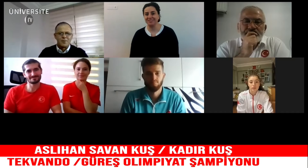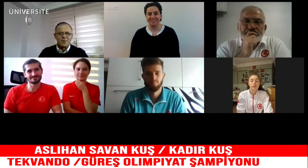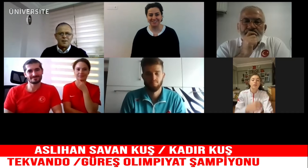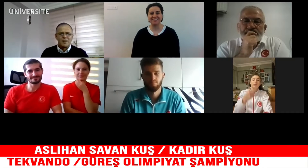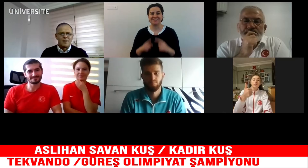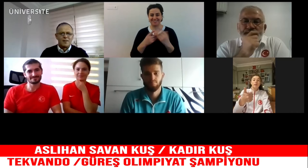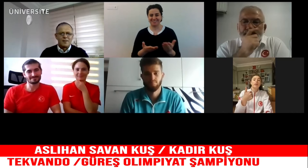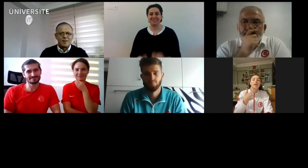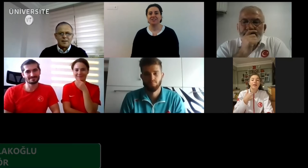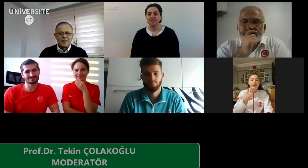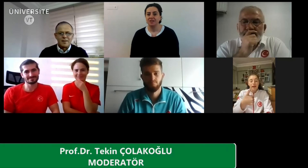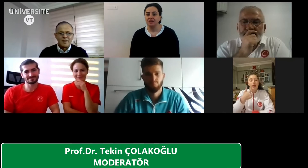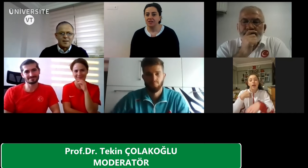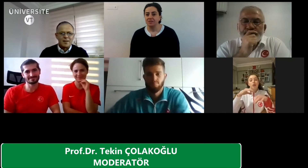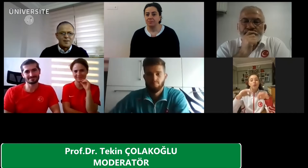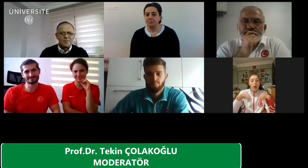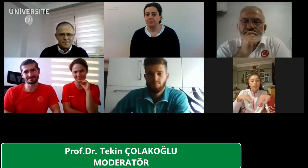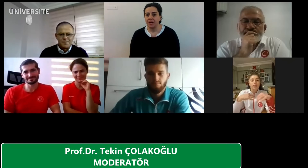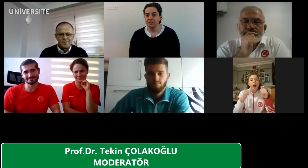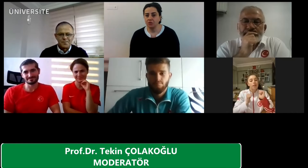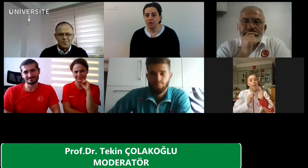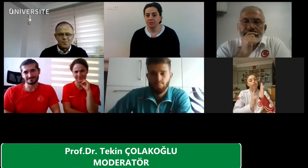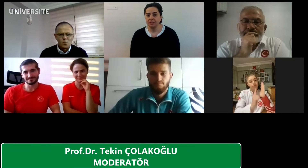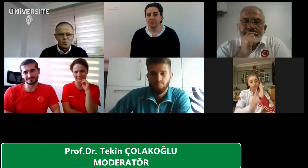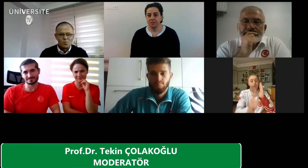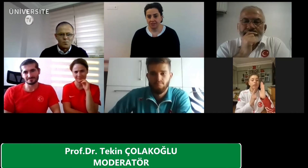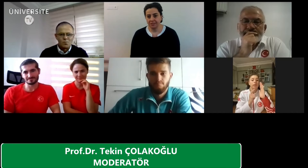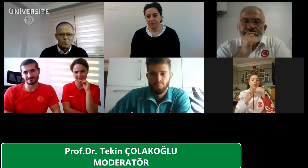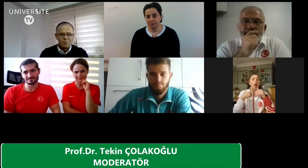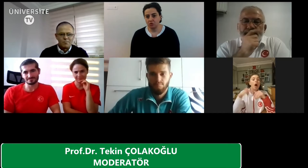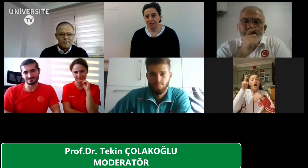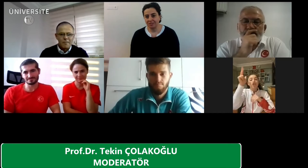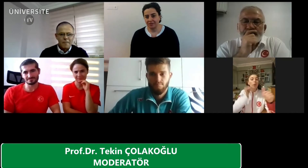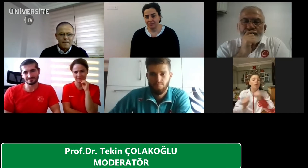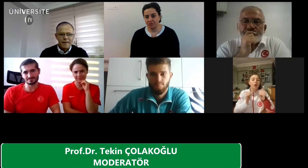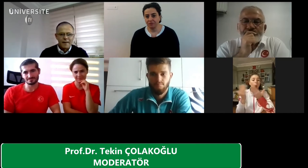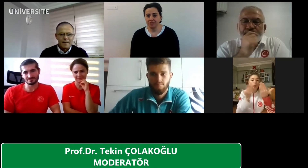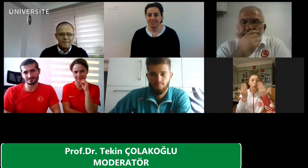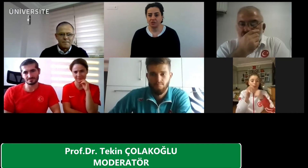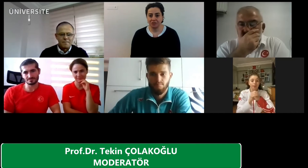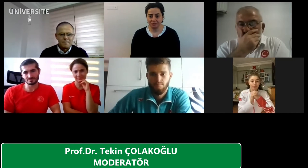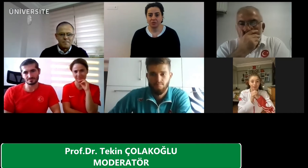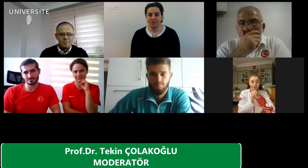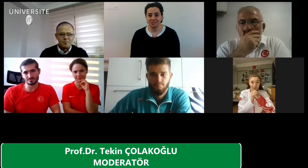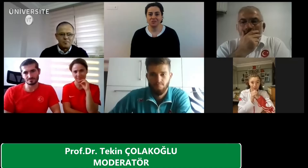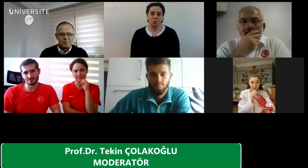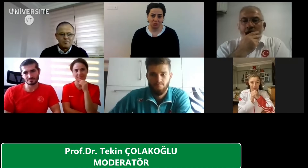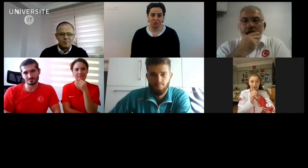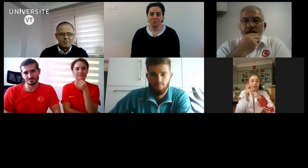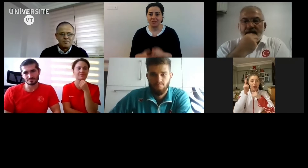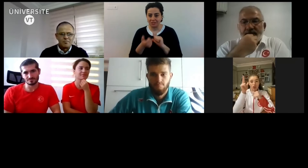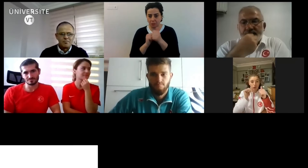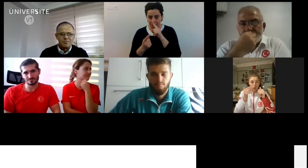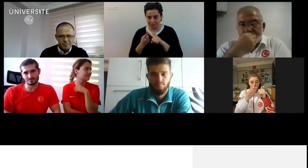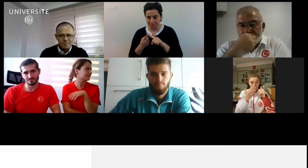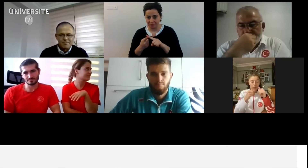Teşekkür ediyorum. Evet, Ecrin. Ben şu an antrenmanlarımı düzenli devam ediyorum ve Hacettepe Üniversitesi'nde